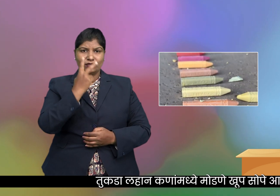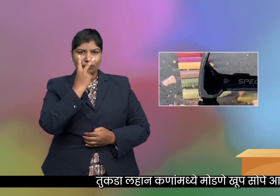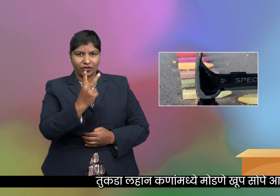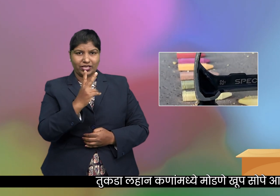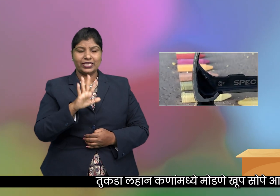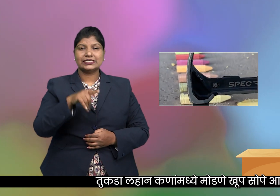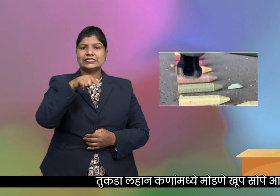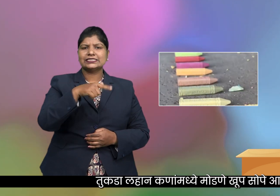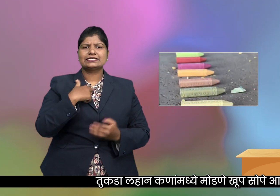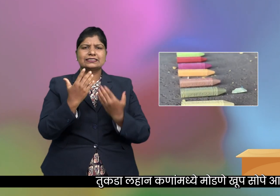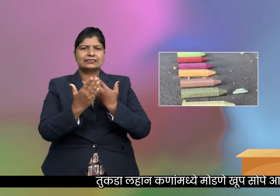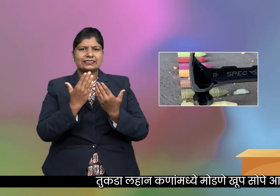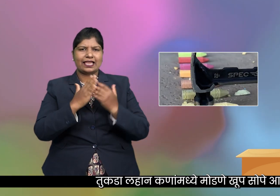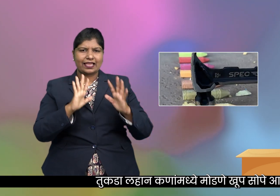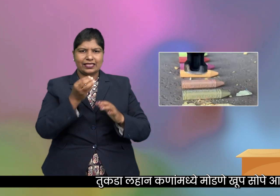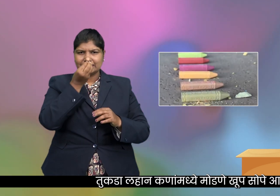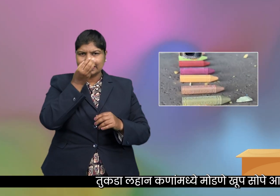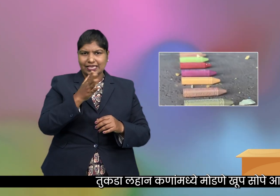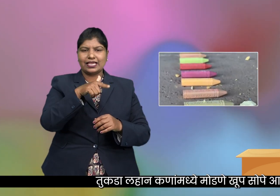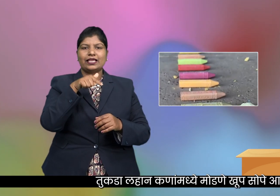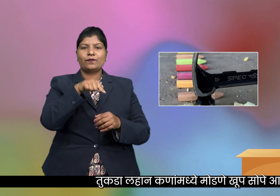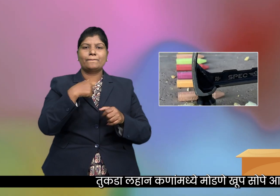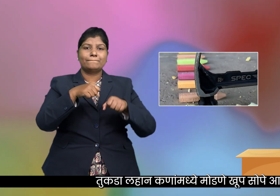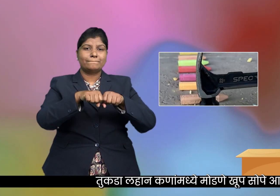तुकडा लहान कणांमध्ये मोडणे खूप सोपे आहे.